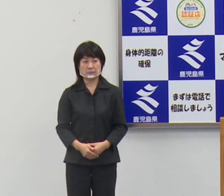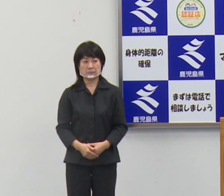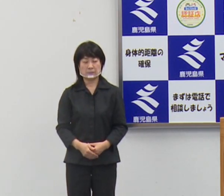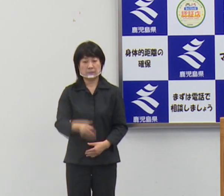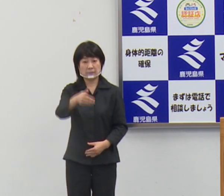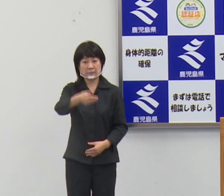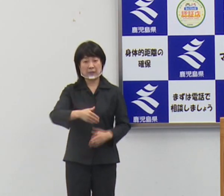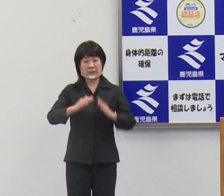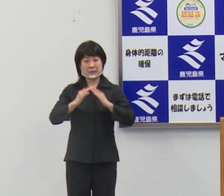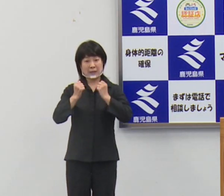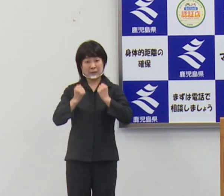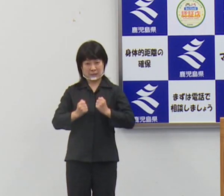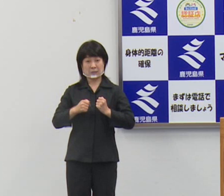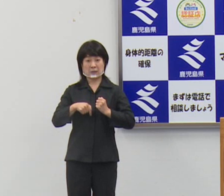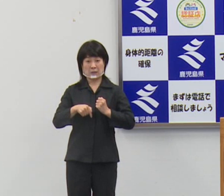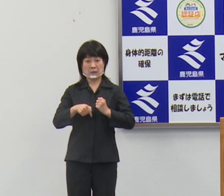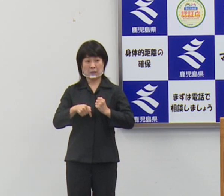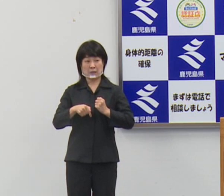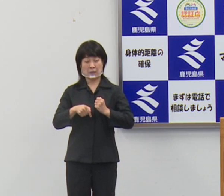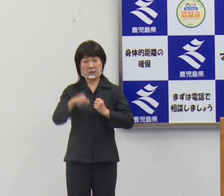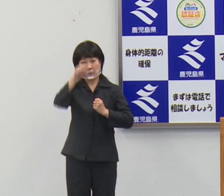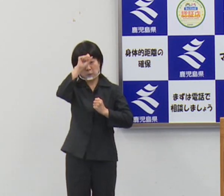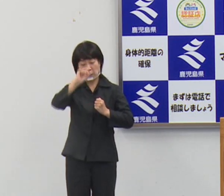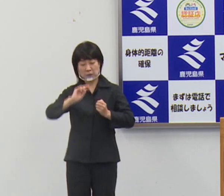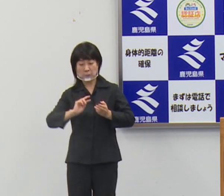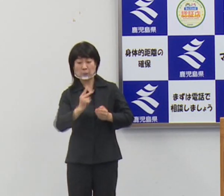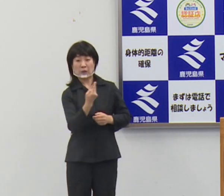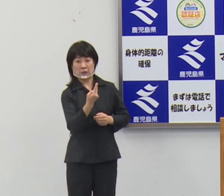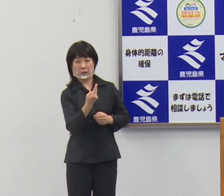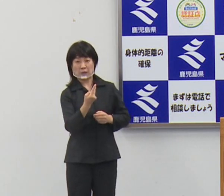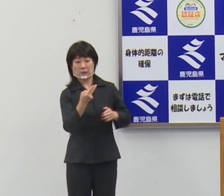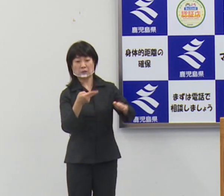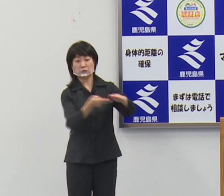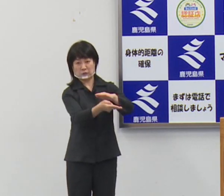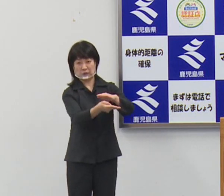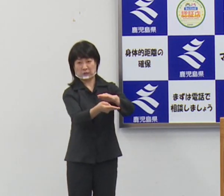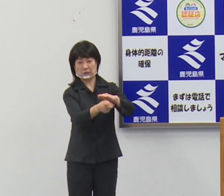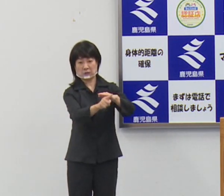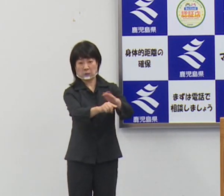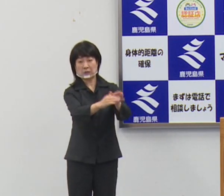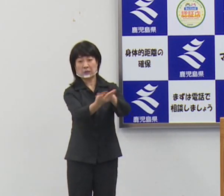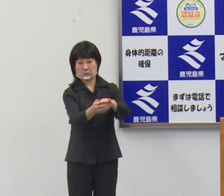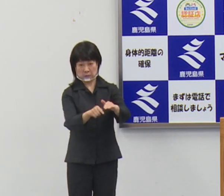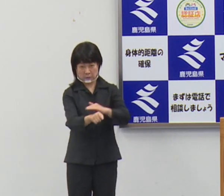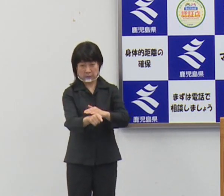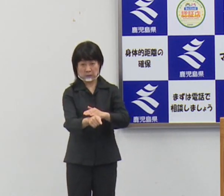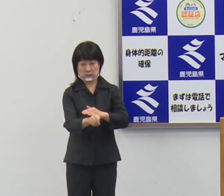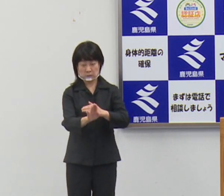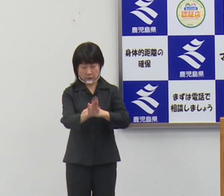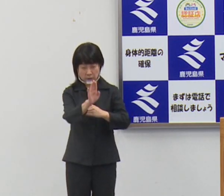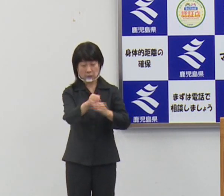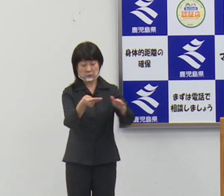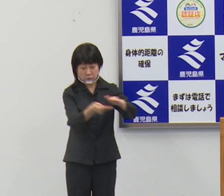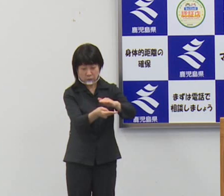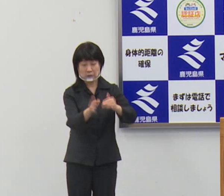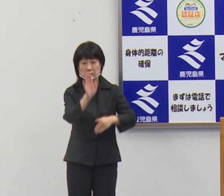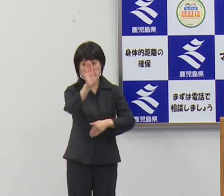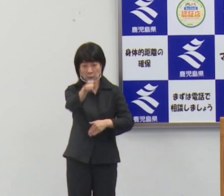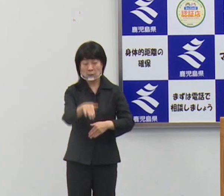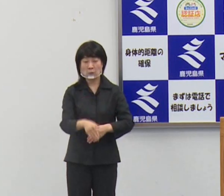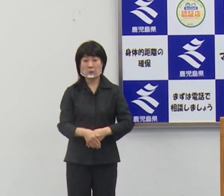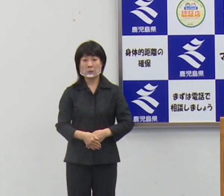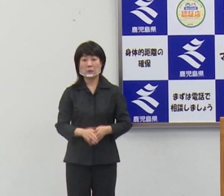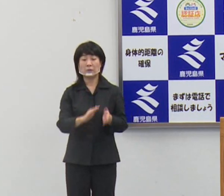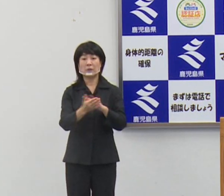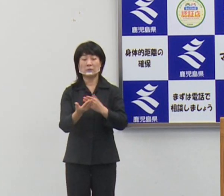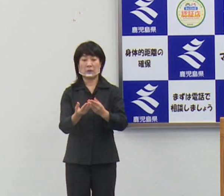自宅待機をされていて容体が急変して入院されたという方、お二人いらっしゃった と。その後に入院して